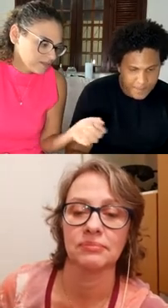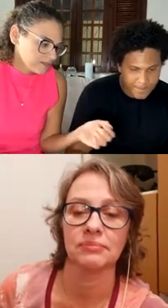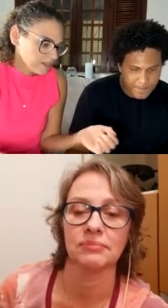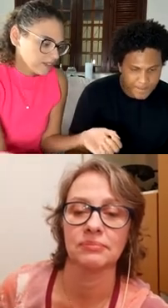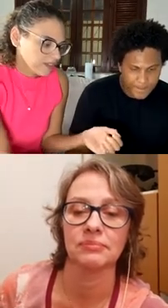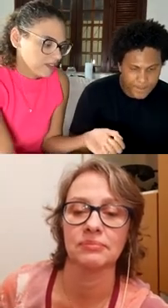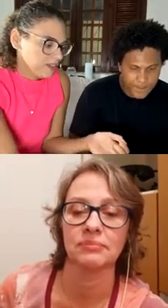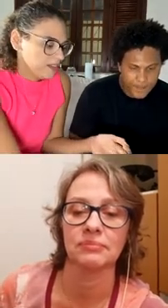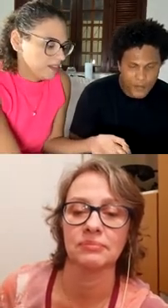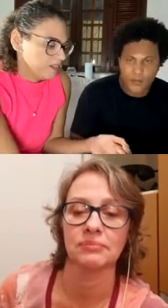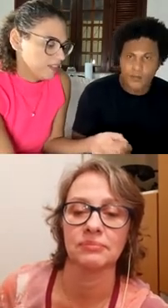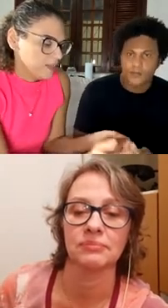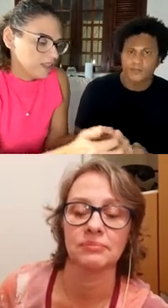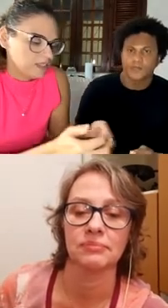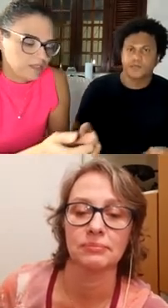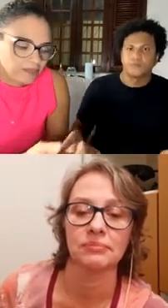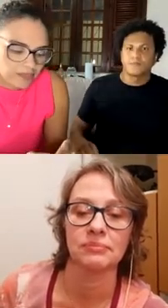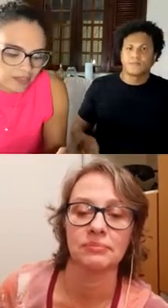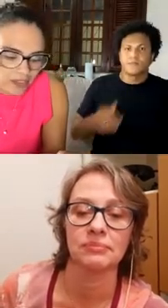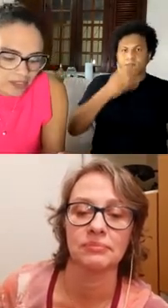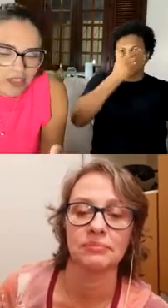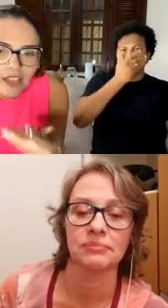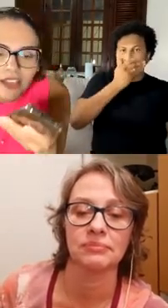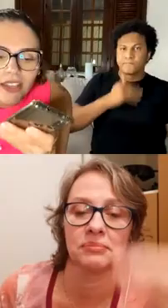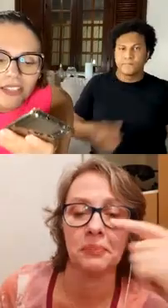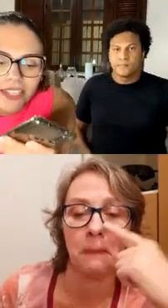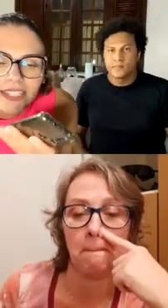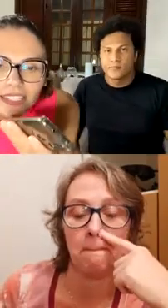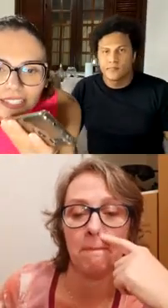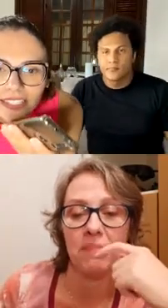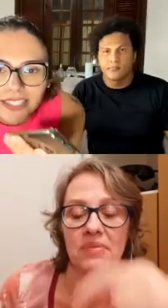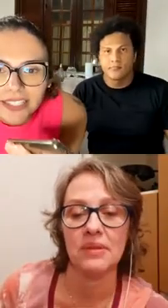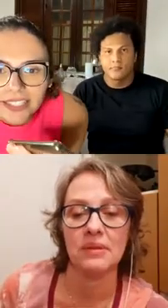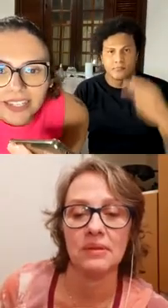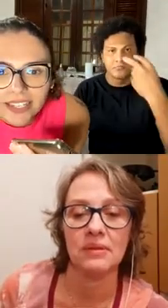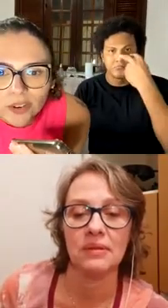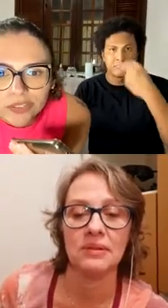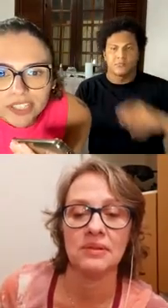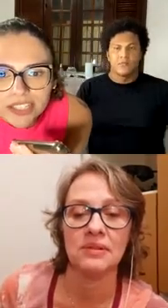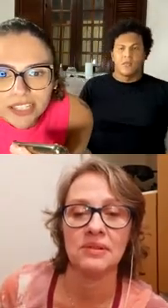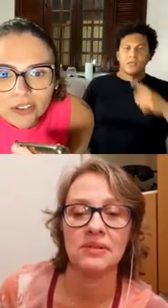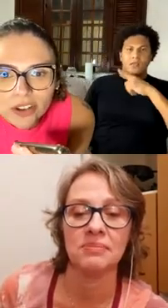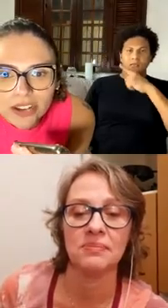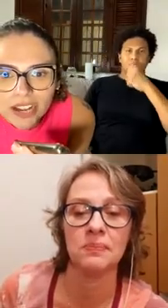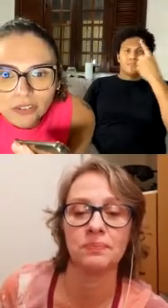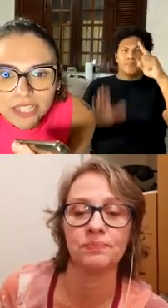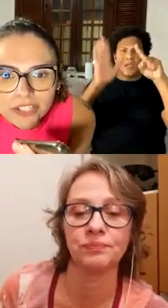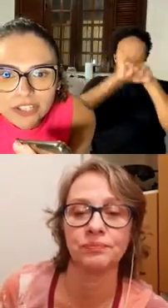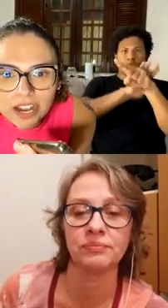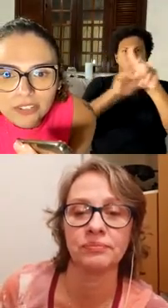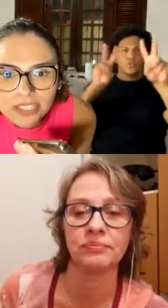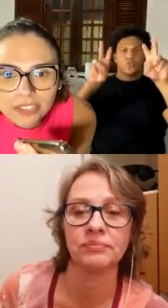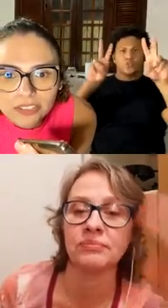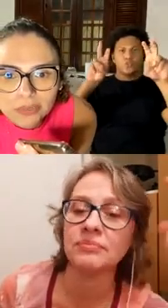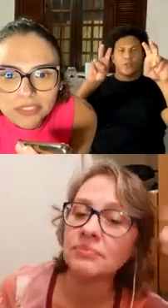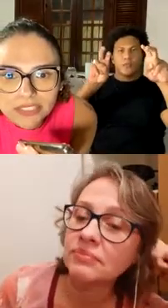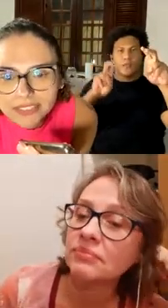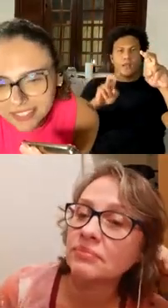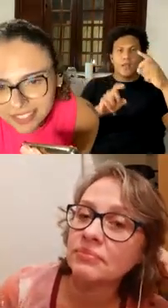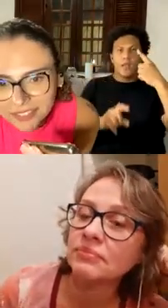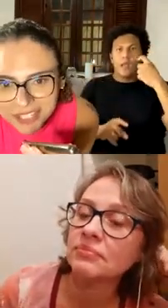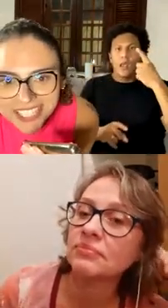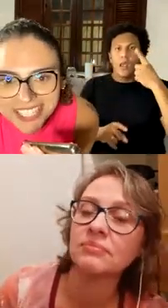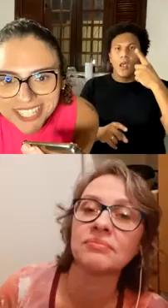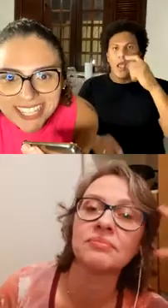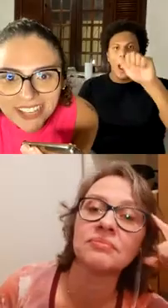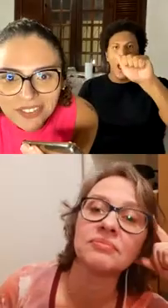Vai lá. Vai pra cá. Tem aqui, ouvi dizer que colocar um dente de alho dentro